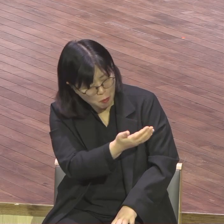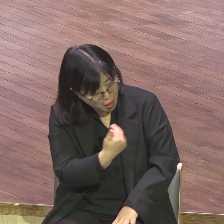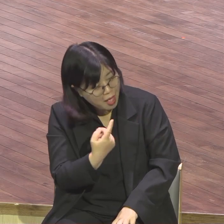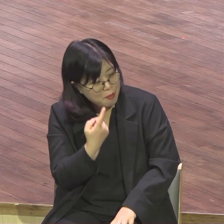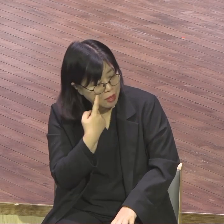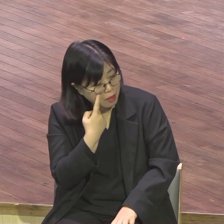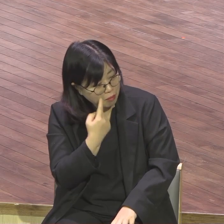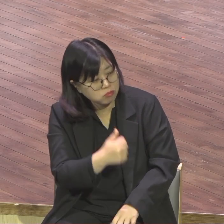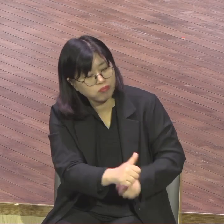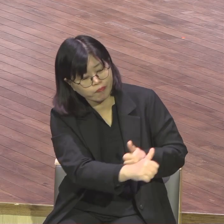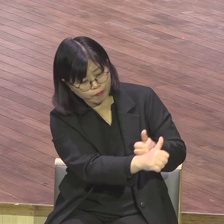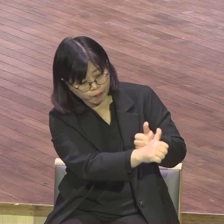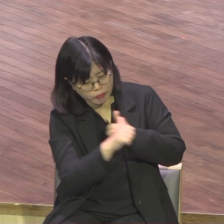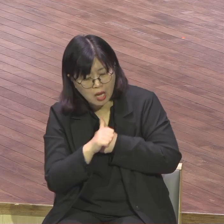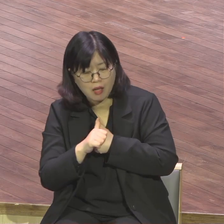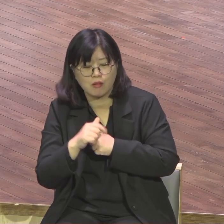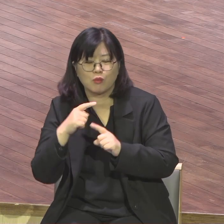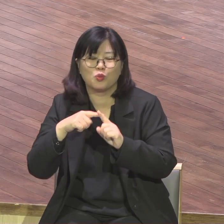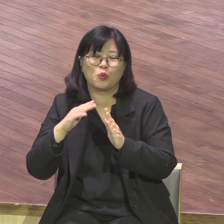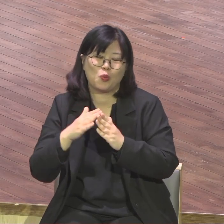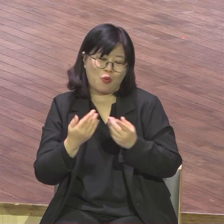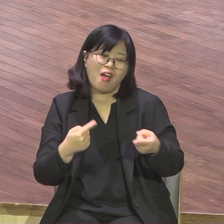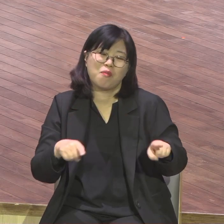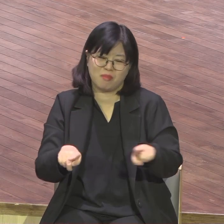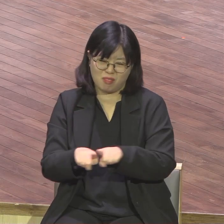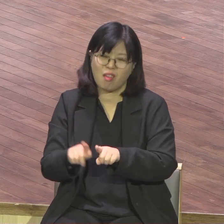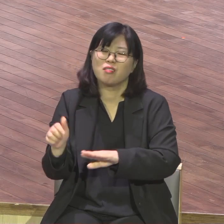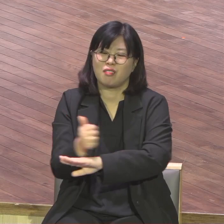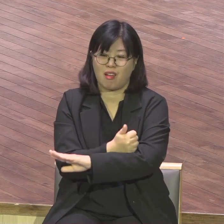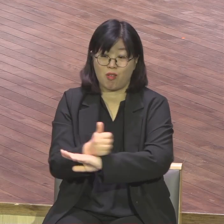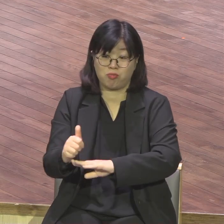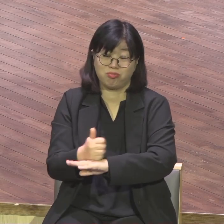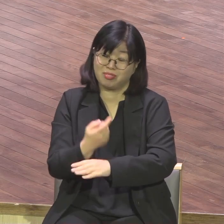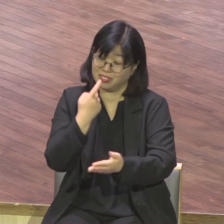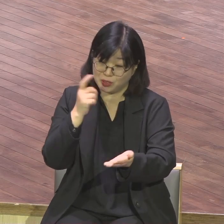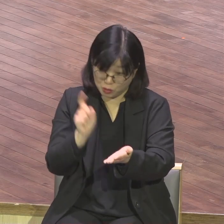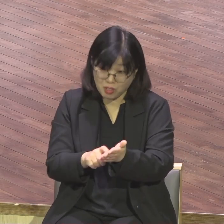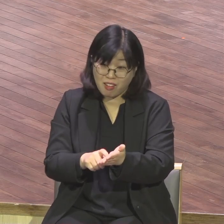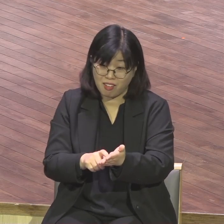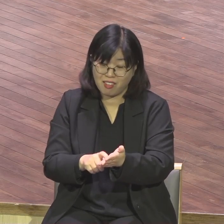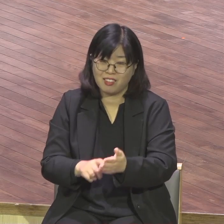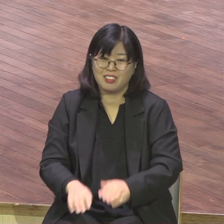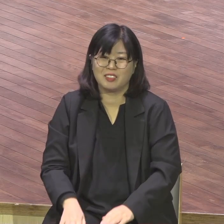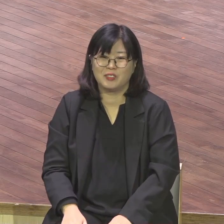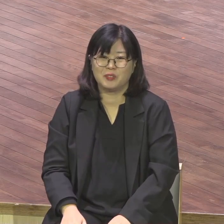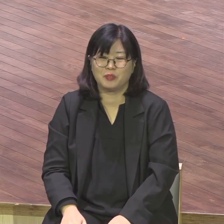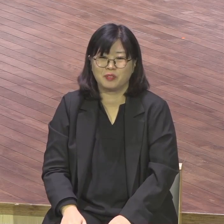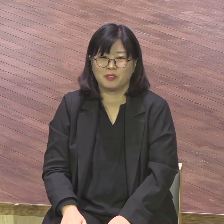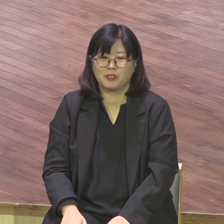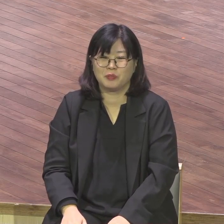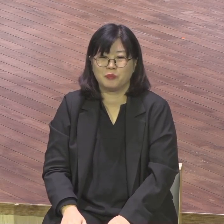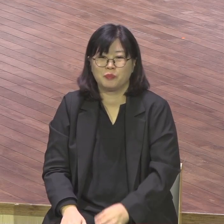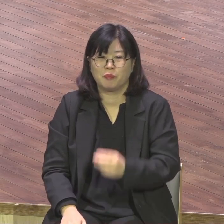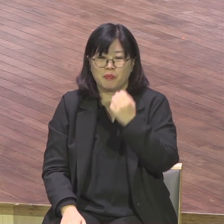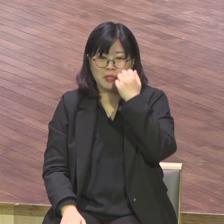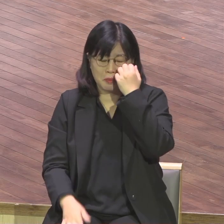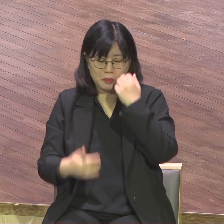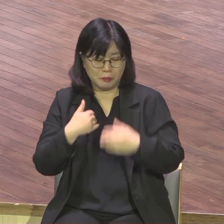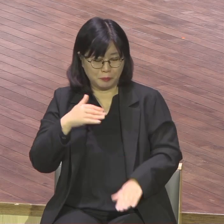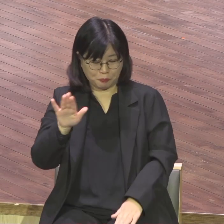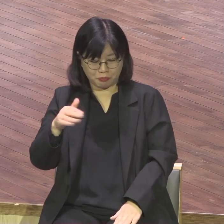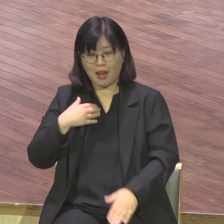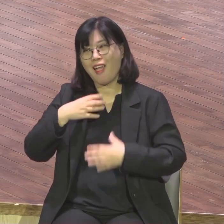자존심도 없나? 그렇게 섬길까? 감동받아야지. 아멘. 이 은혜 받은 사람인 거예요. 영향을 미지